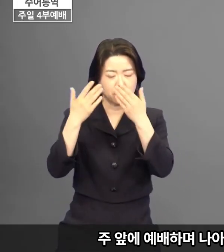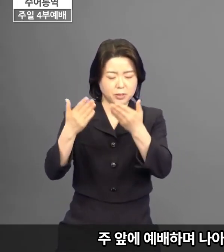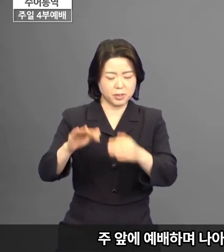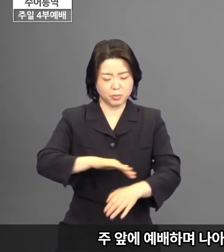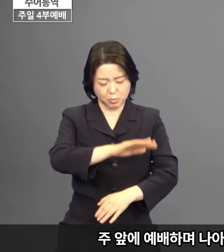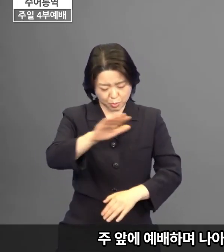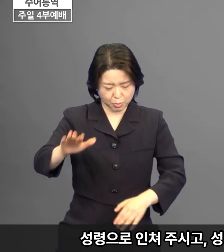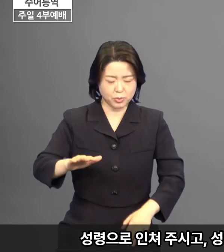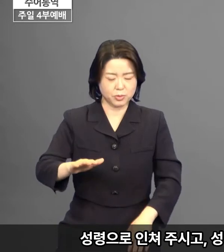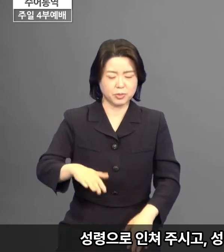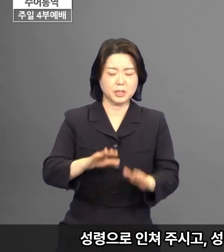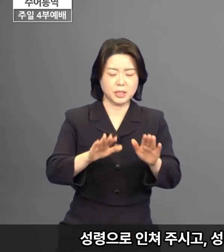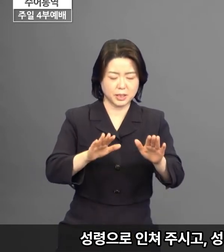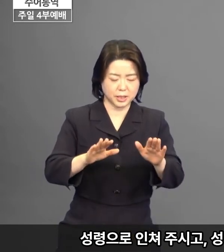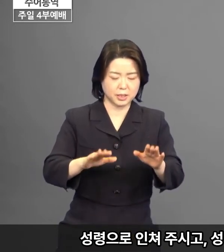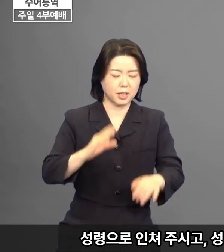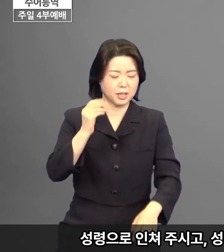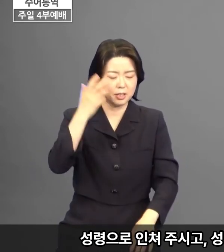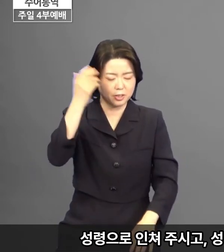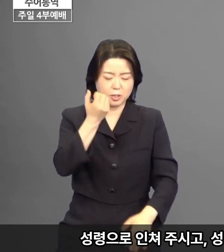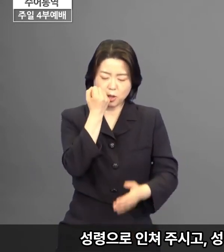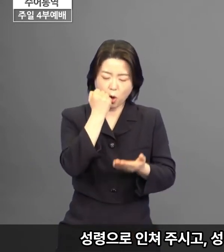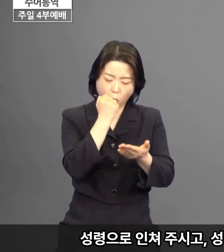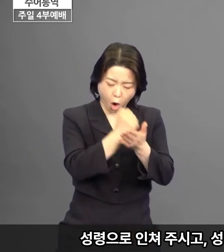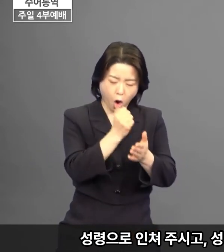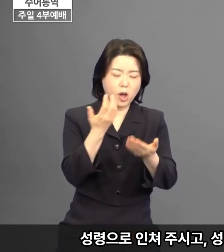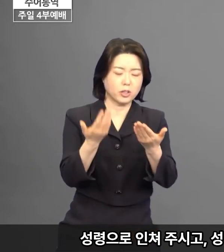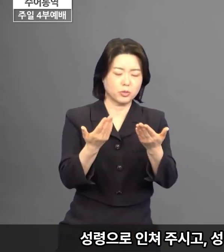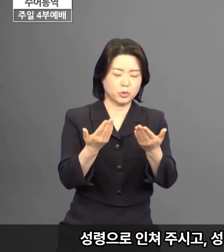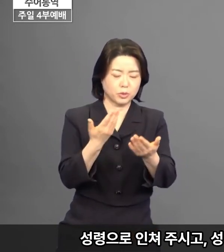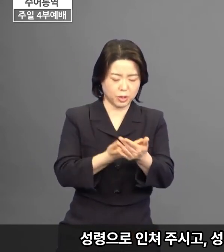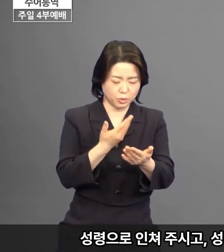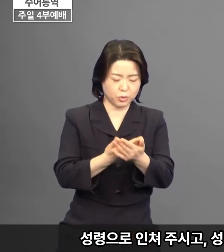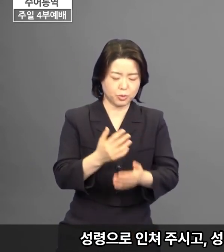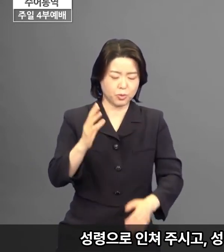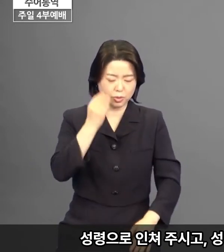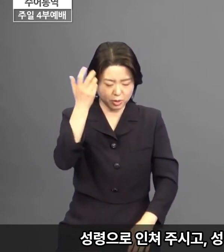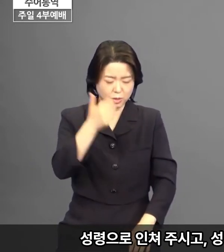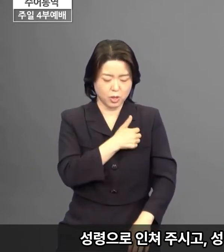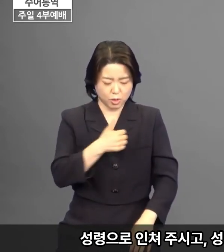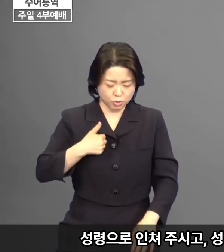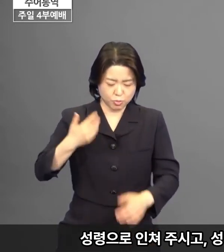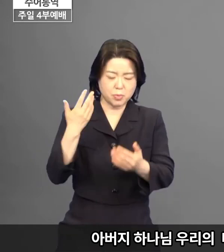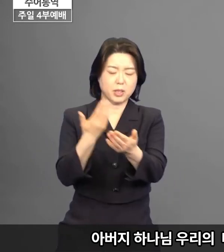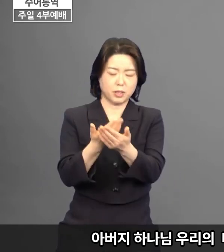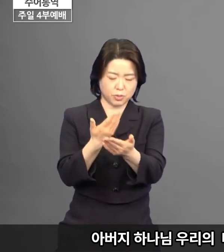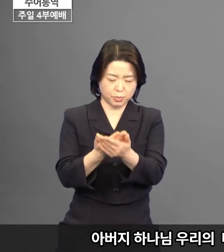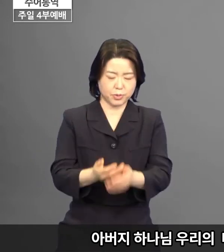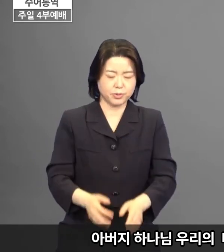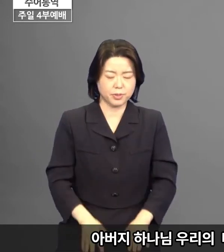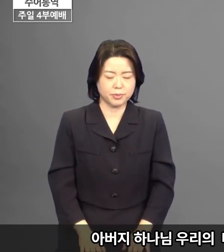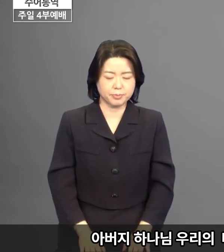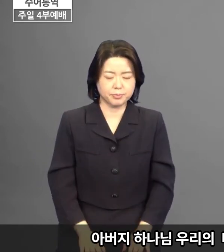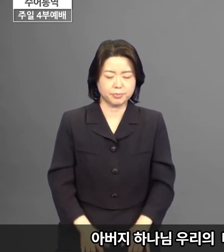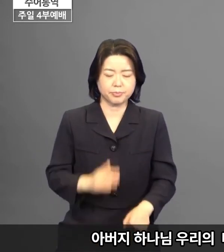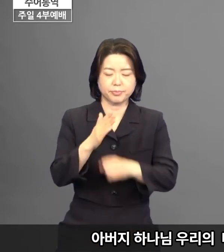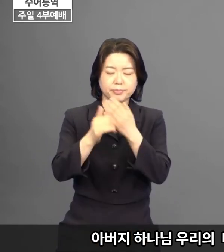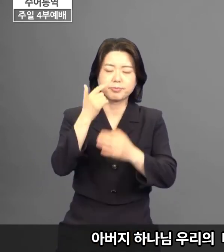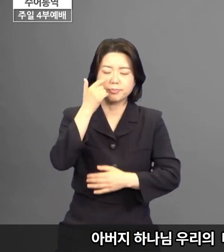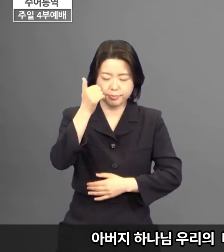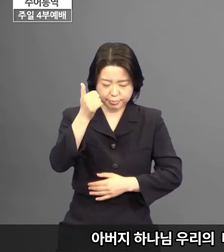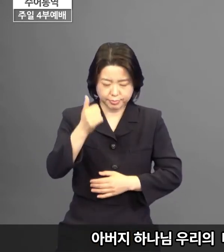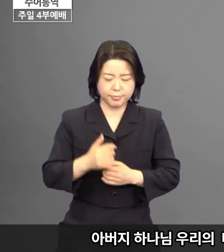이 시간 성령으로 인쳐주시고 성령으로 충만케 하여 주시옵소서. 아버지 하나님,